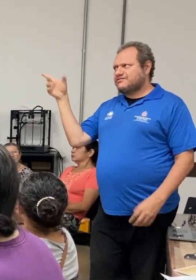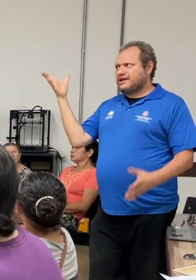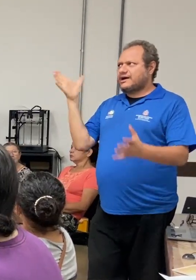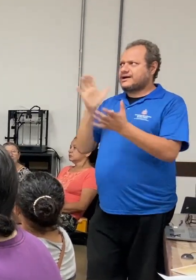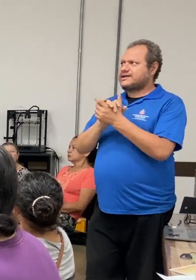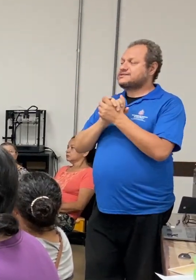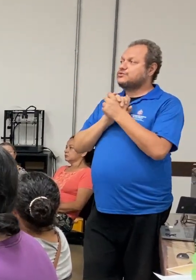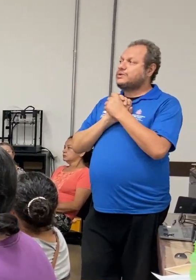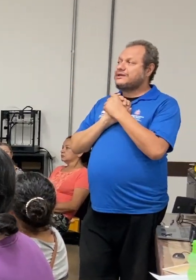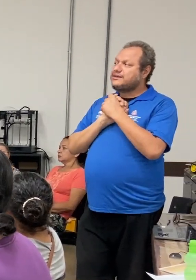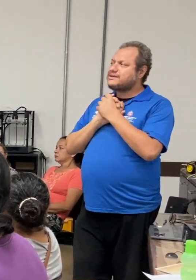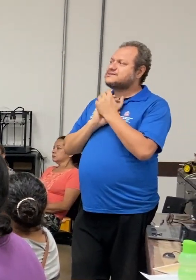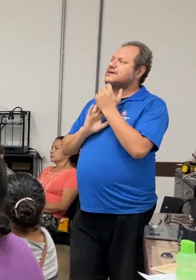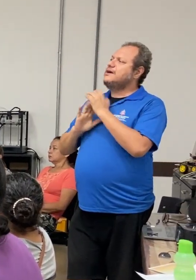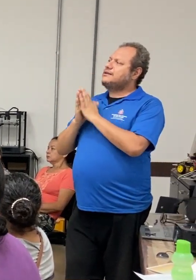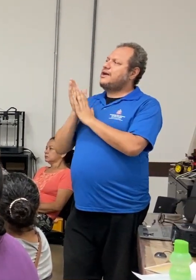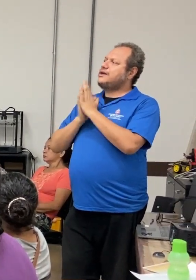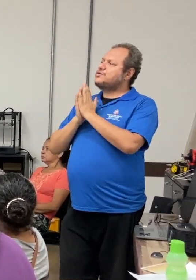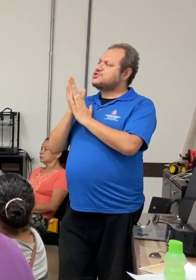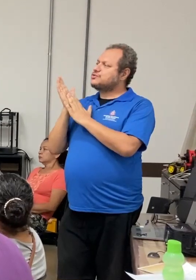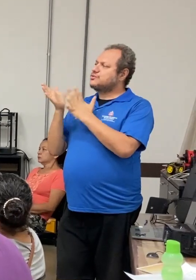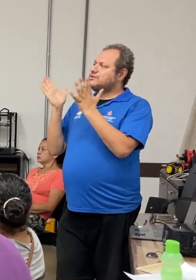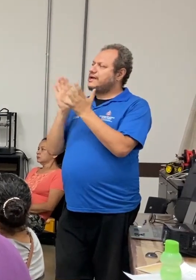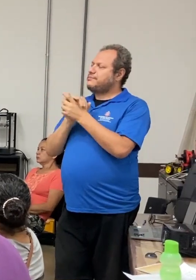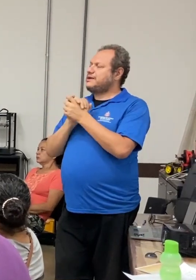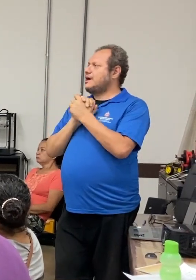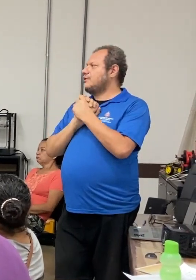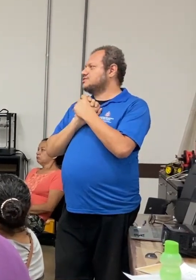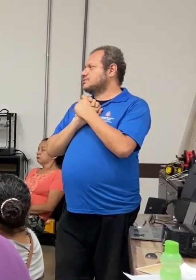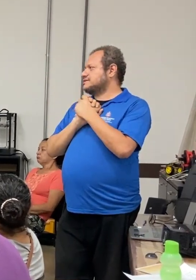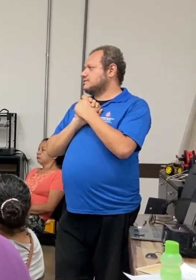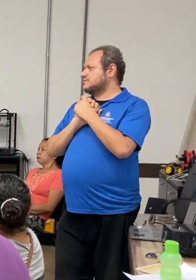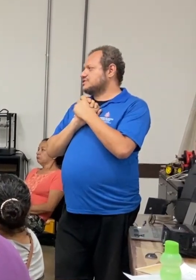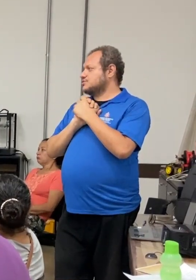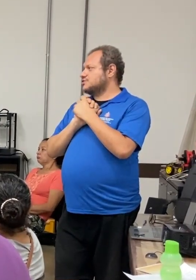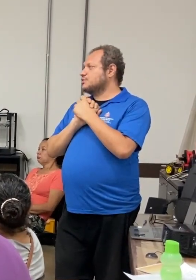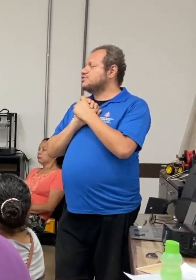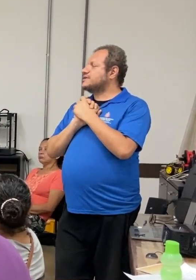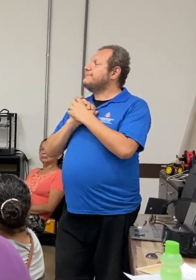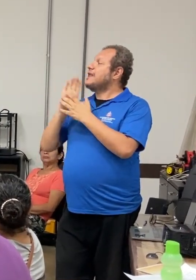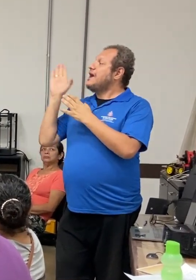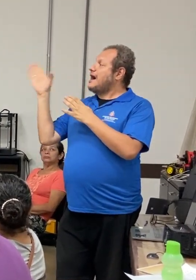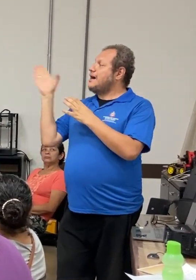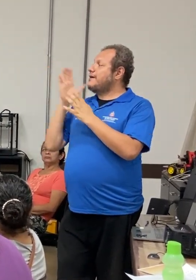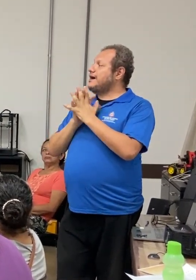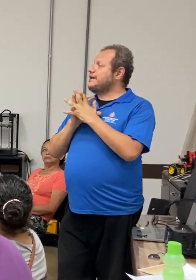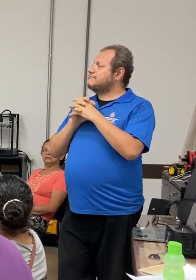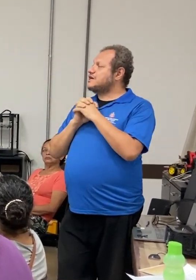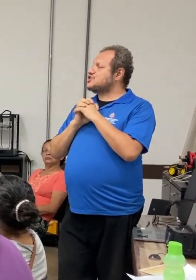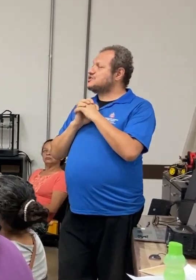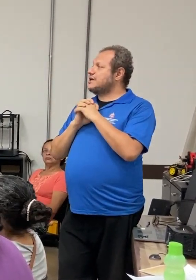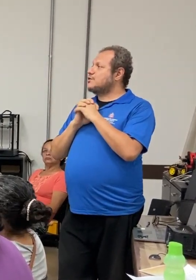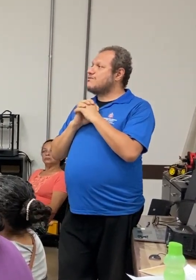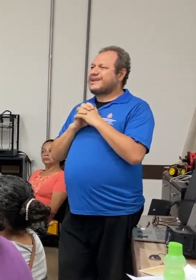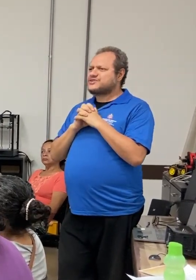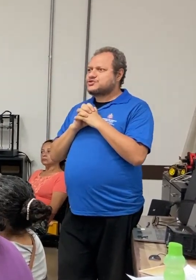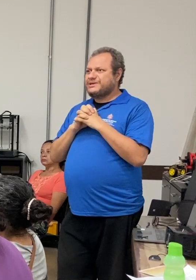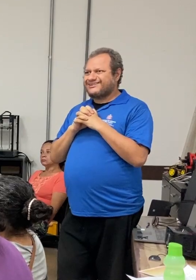1857 teve, né, a criação do INES, né, e do Instituto lá, Imperial de Educação de Estudos Mútuos, né? Aí a gente tem o Congresso de